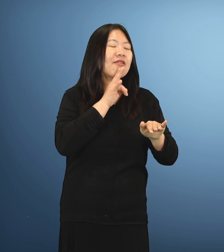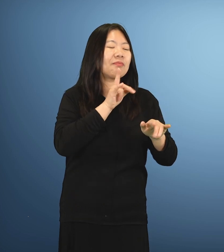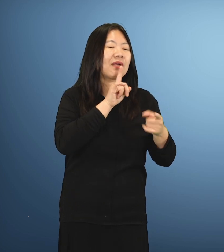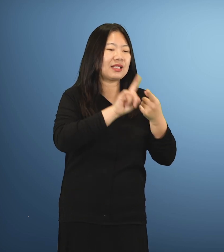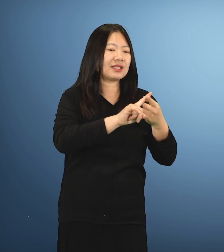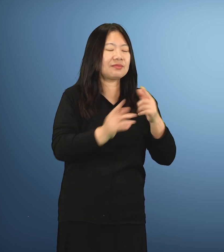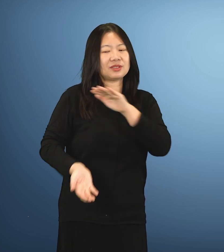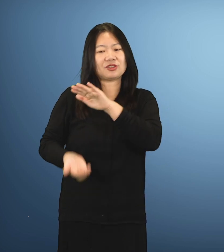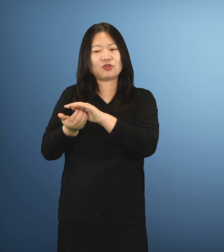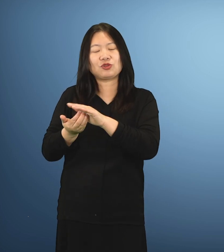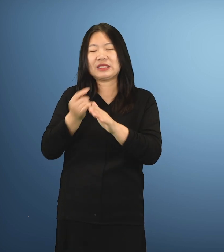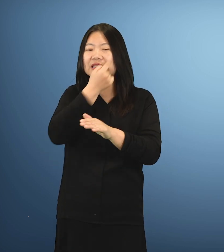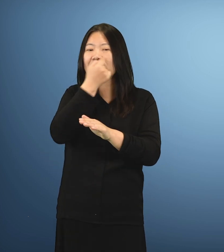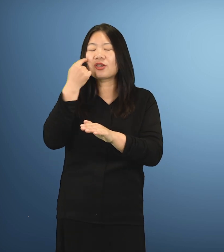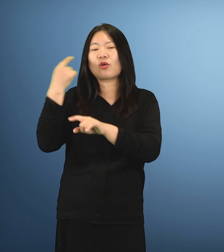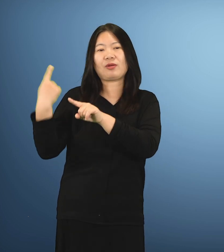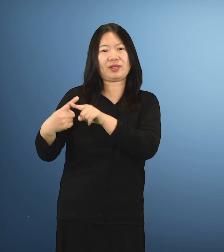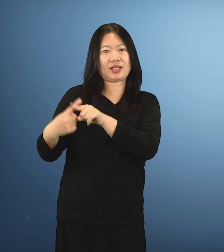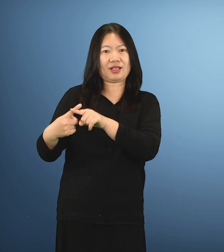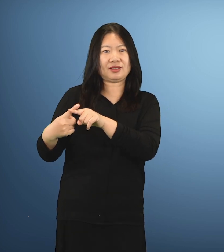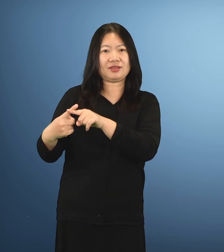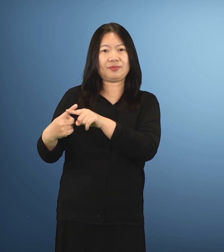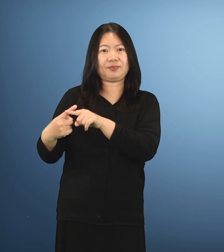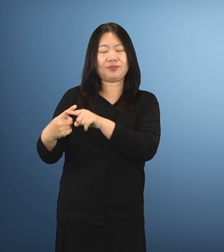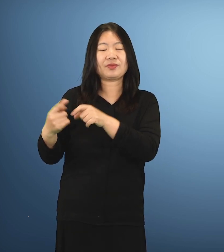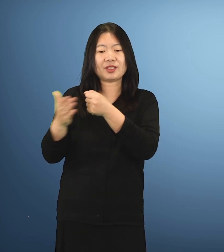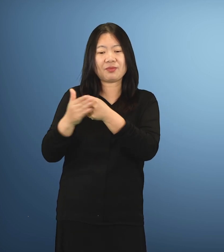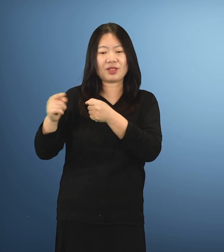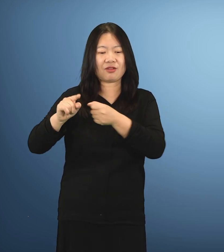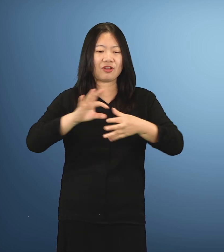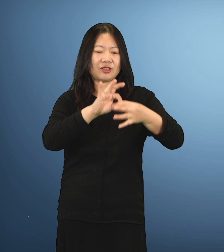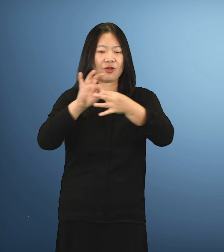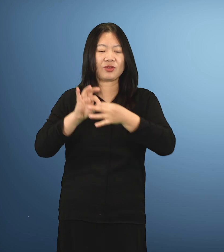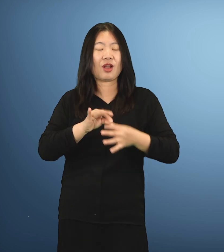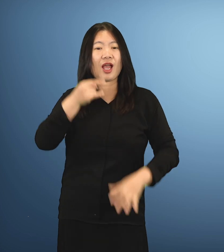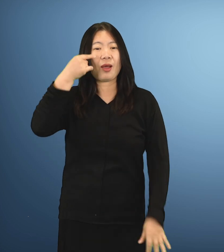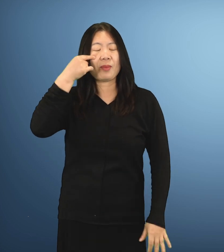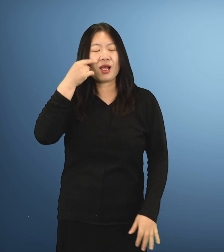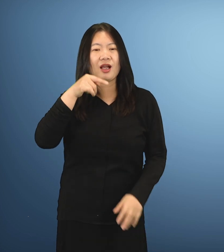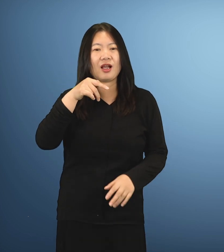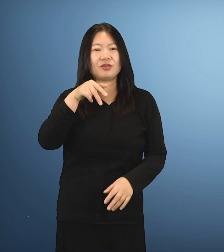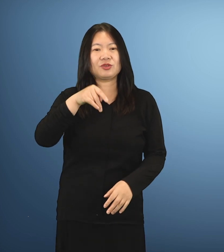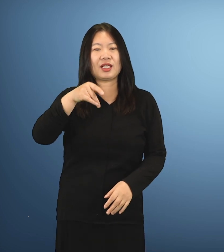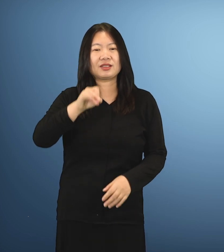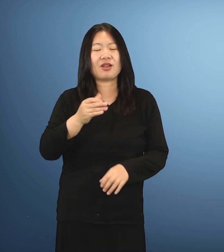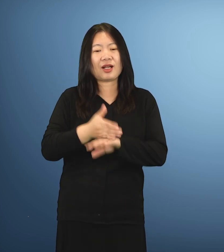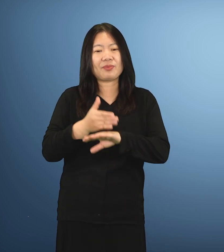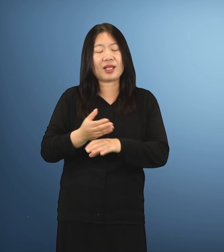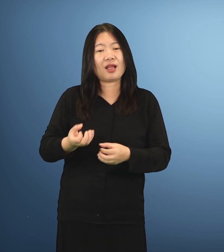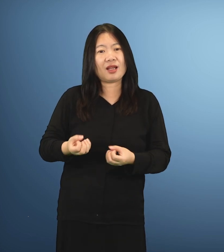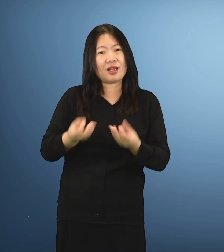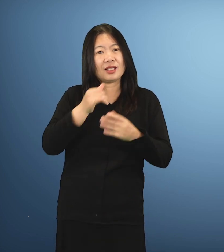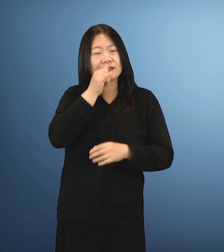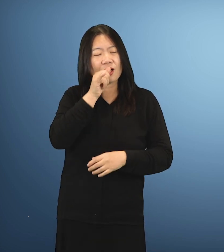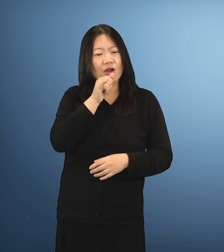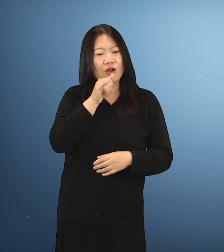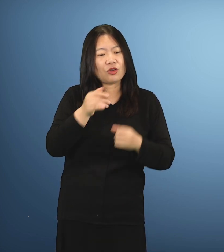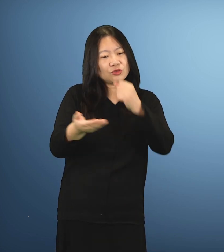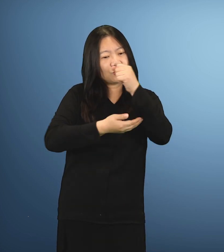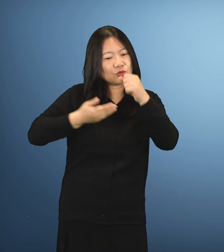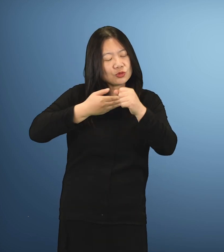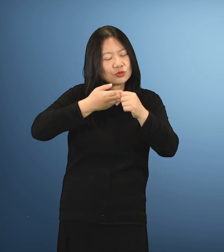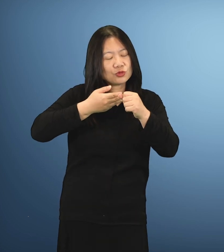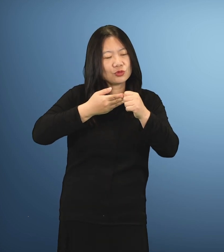기쁨. 그럼 이걸 한번 연결을 해보시라고요. 이 추수의 개념은 하나님이